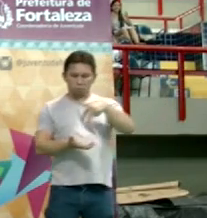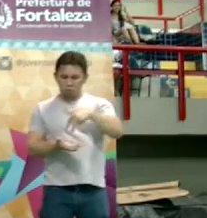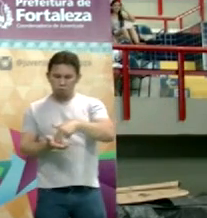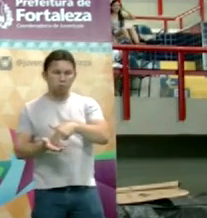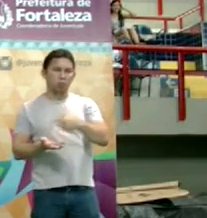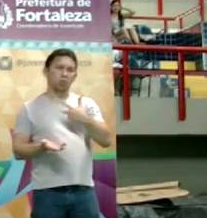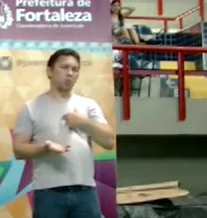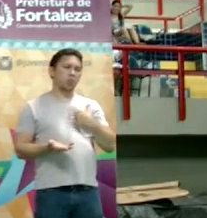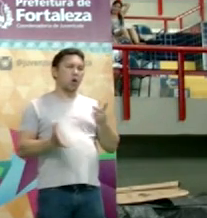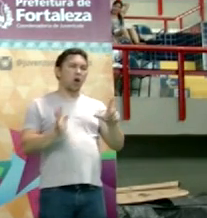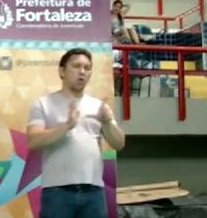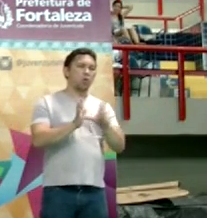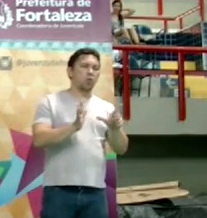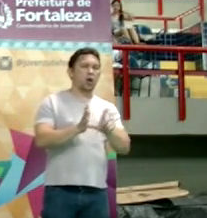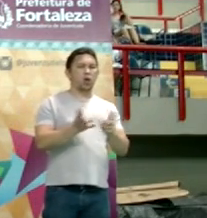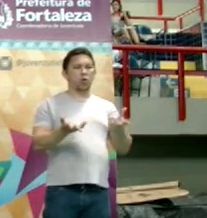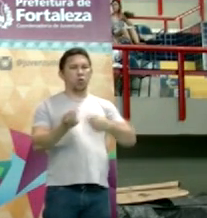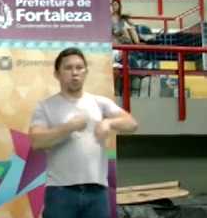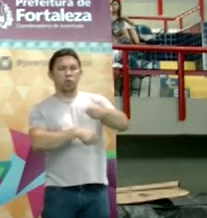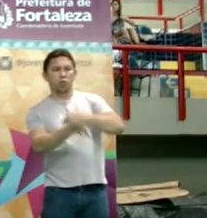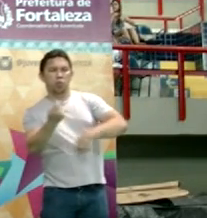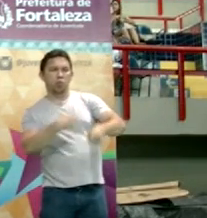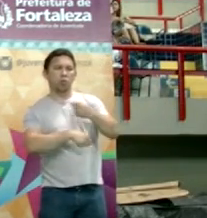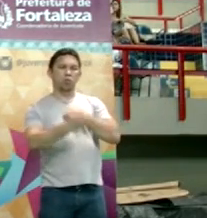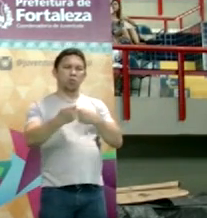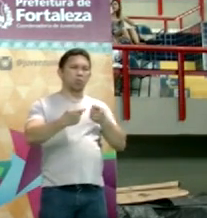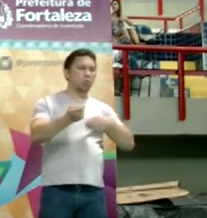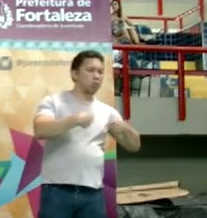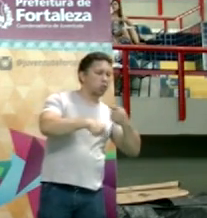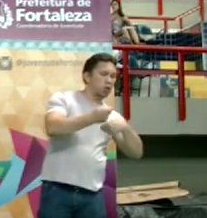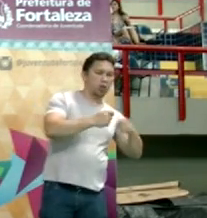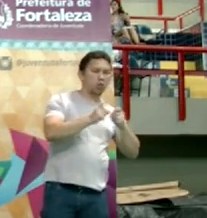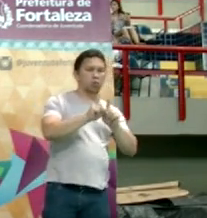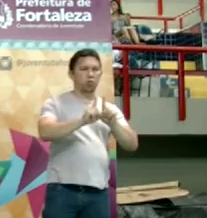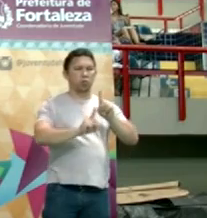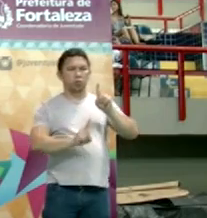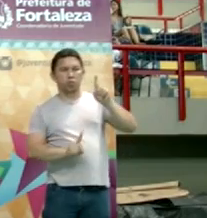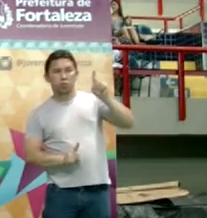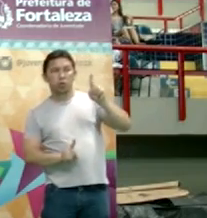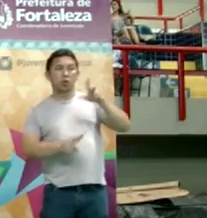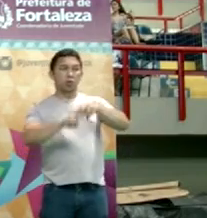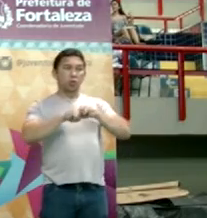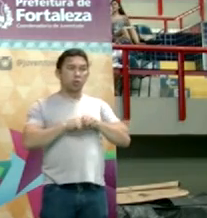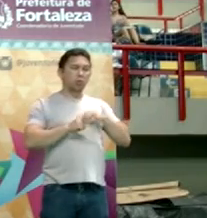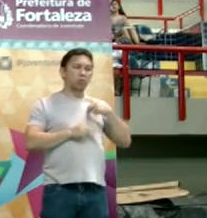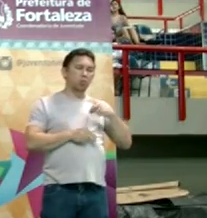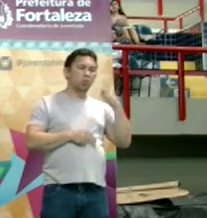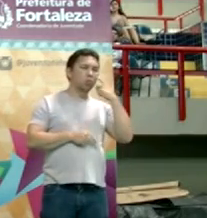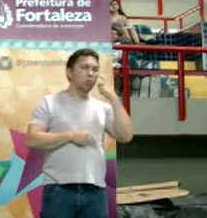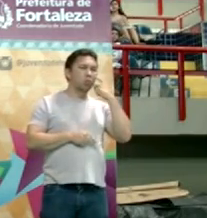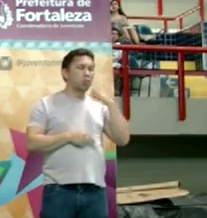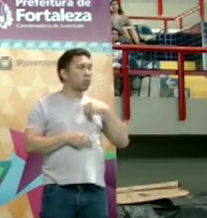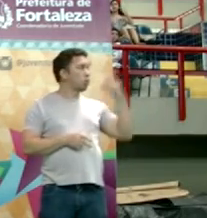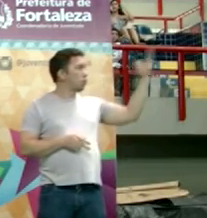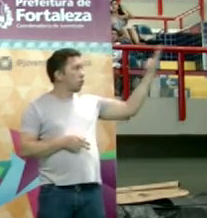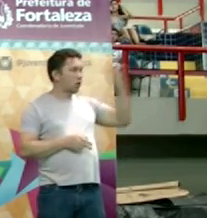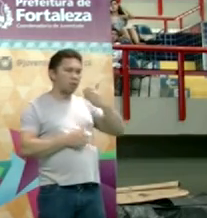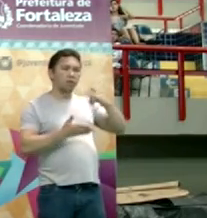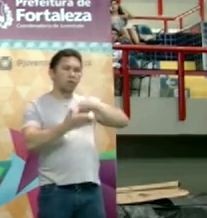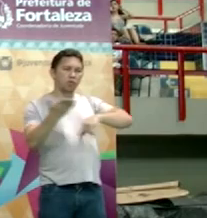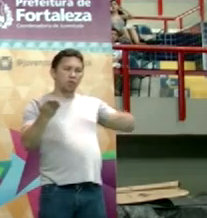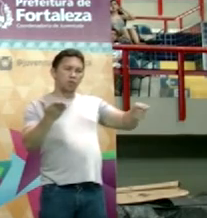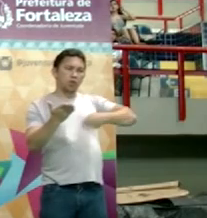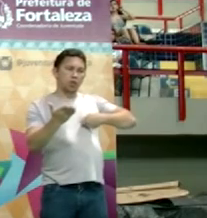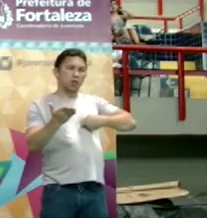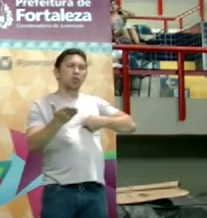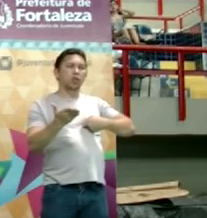um comércio, ia fazer alguma coisa, e ia fazer a economia prosperar. E aí então eles vinham no sistema oficial